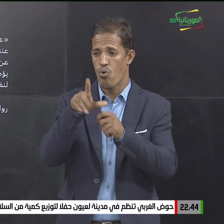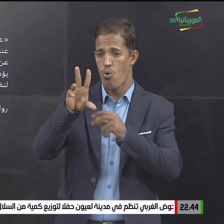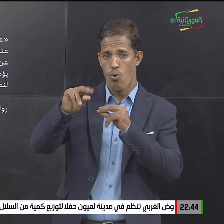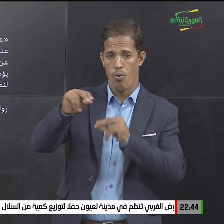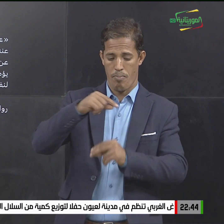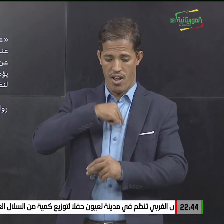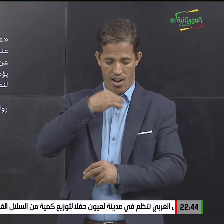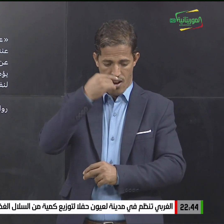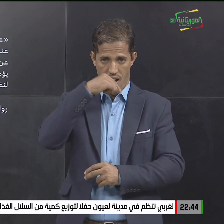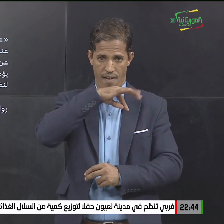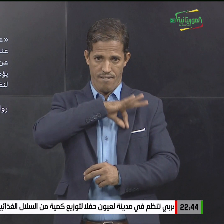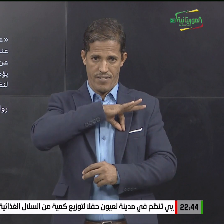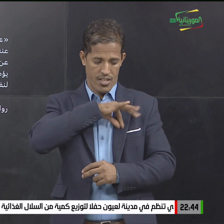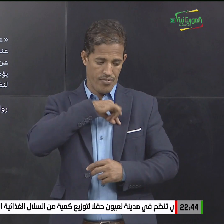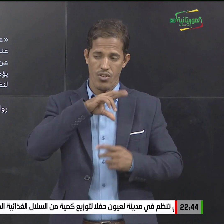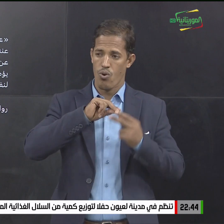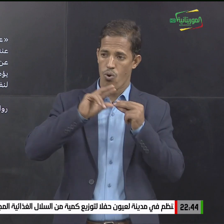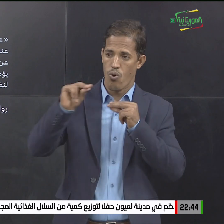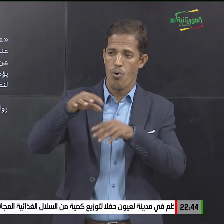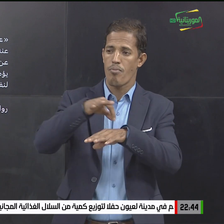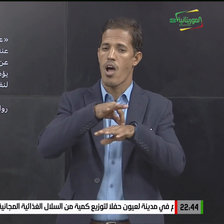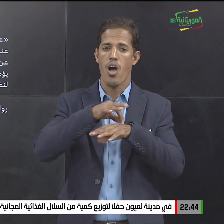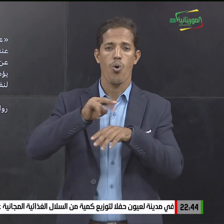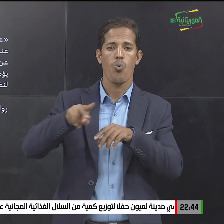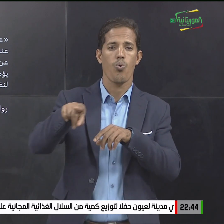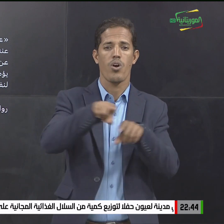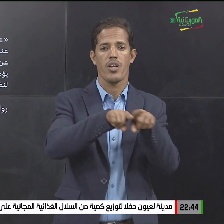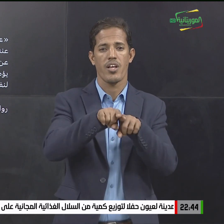من أفراده على مصلحة غيره حرصه على مصلحته الشخصية،